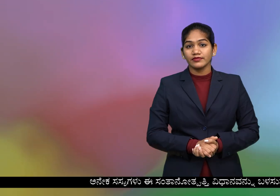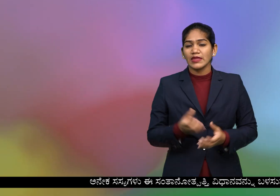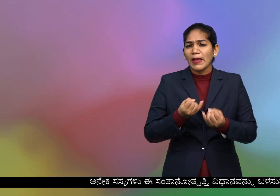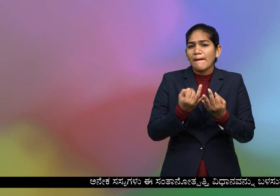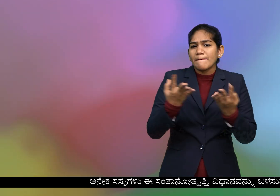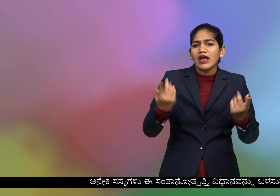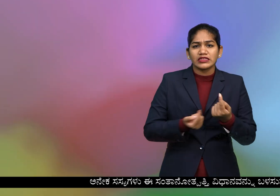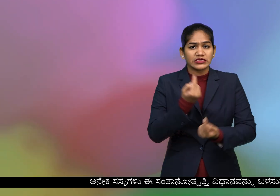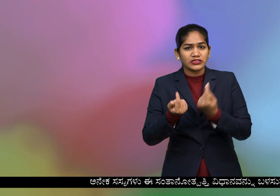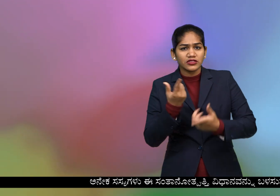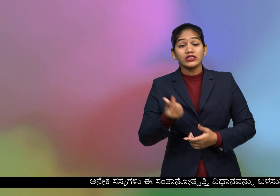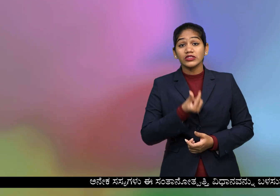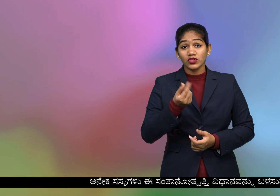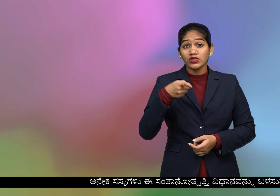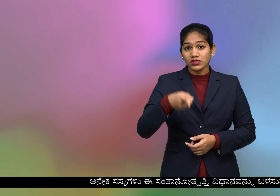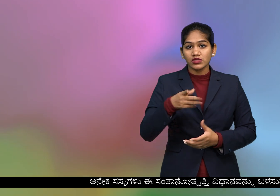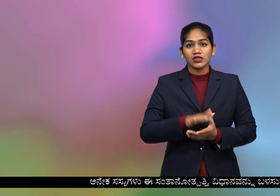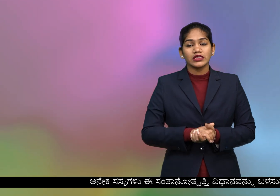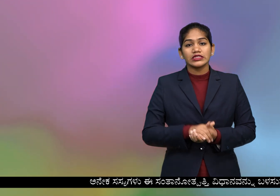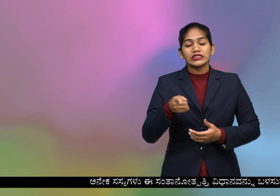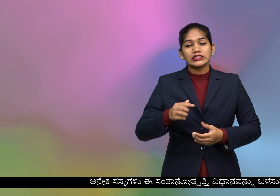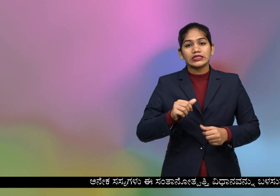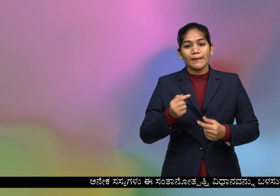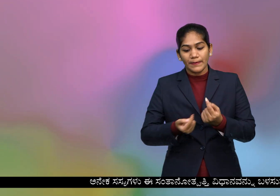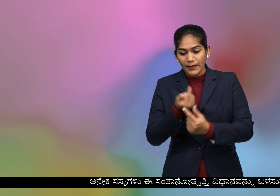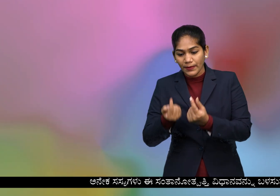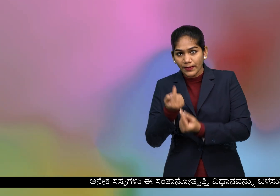ಅನೇಕ ಸಸ್ಯಗಳು ಈ ಸಂತಾನೋತ್ಪತ್ತಿ ವಿಧಾನವನ್ನ ಬಳಸುತ್ತದೆ.